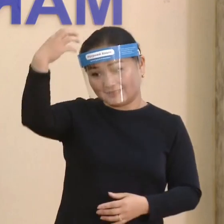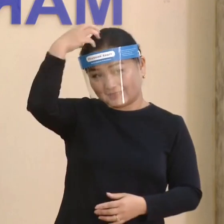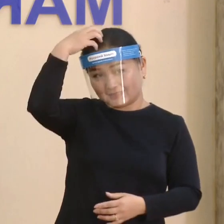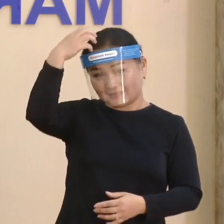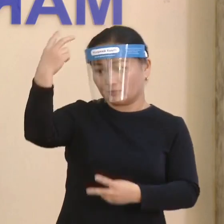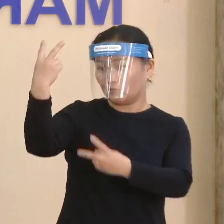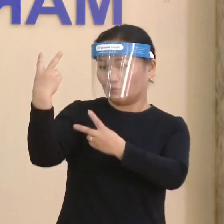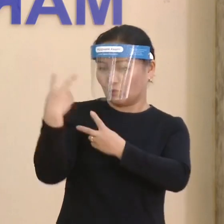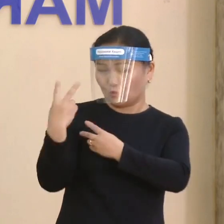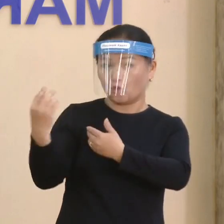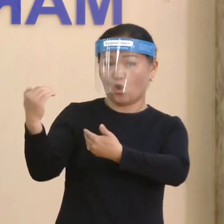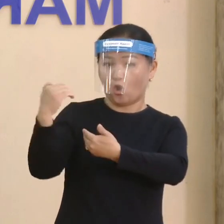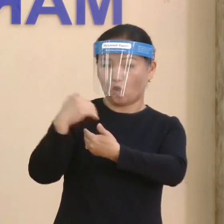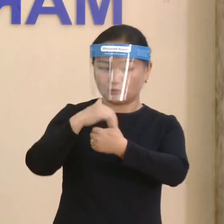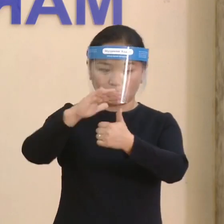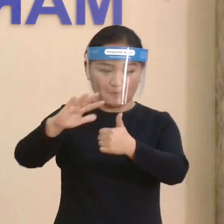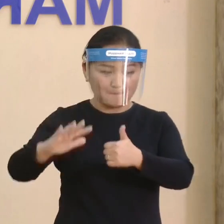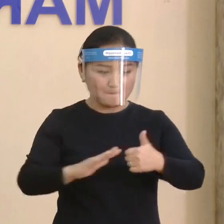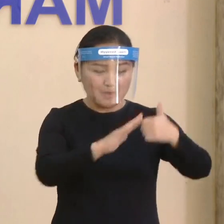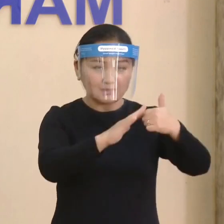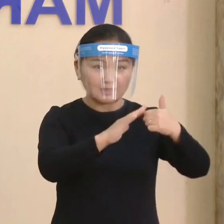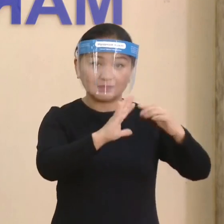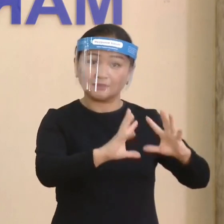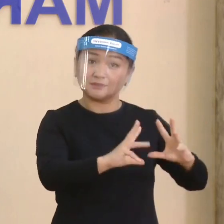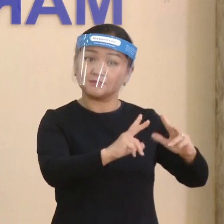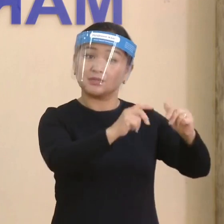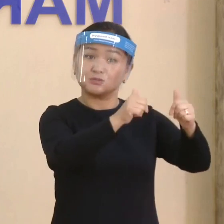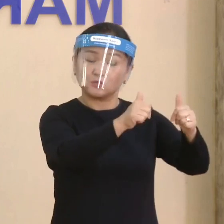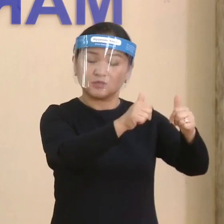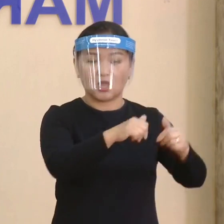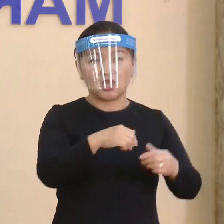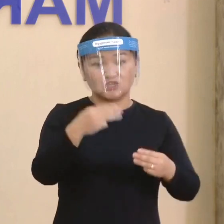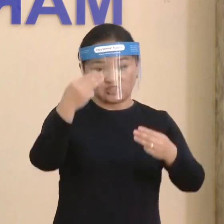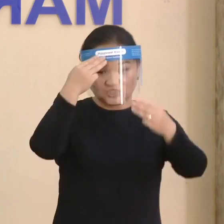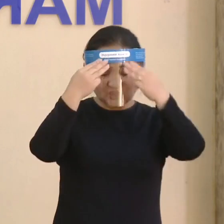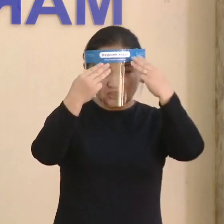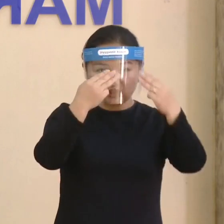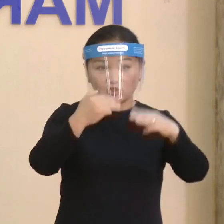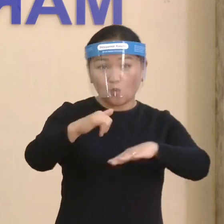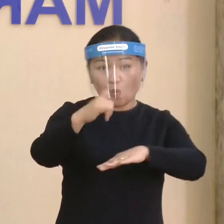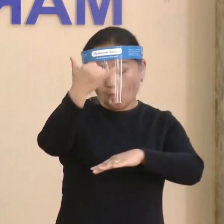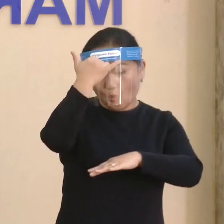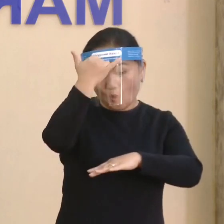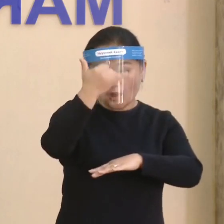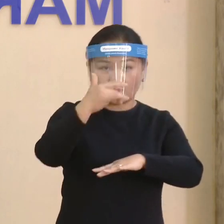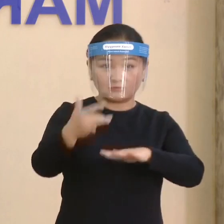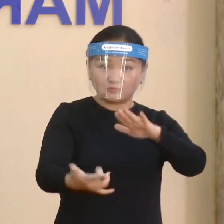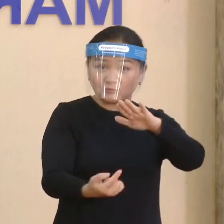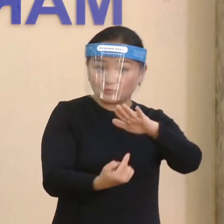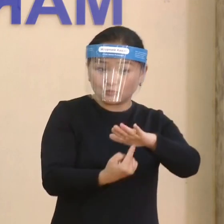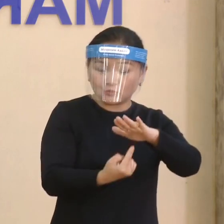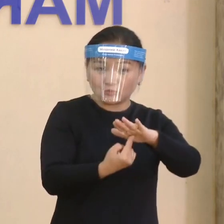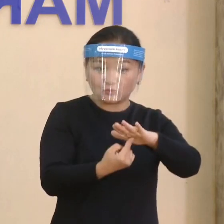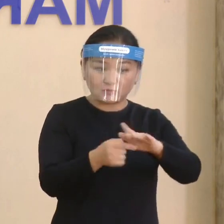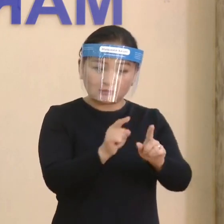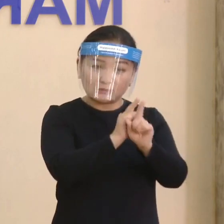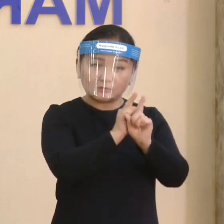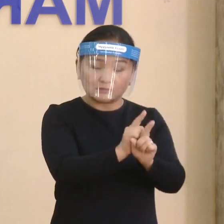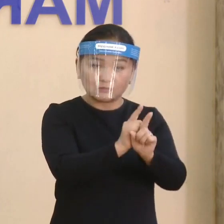оролцоо манлайлалыг дээшлүүлэх, шинжилгээ ухааны нотолгоо дуршлагын суурилсан үндэсний